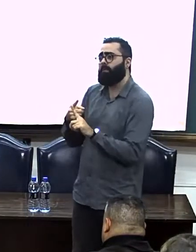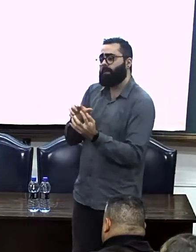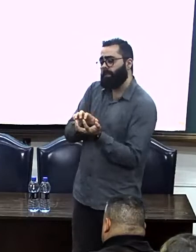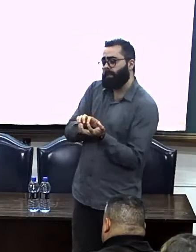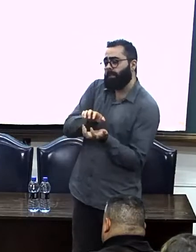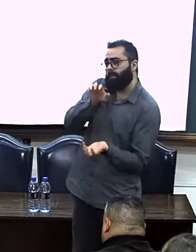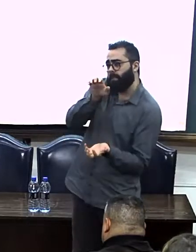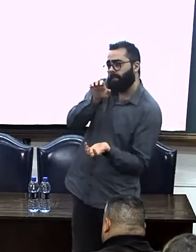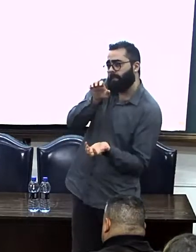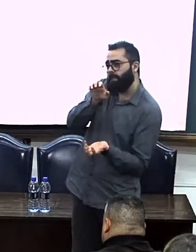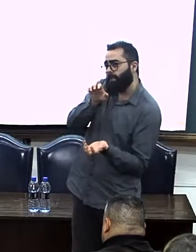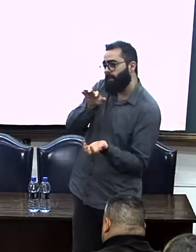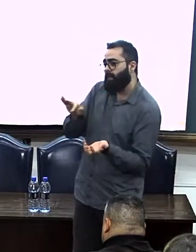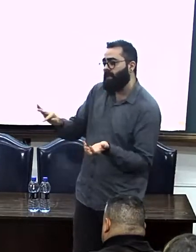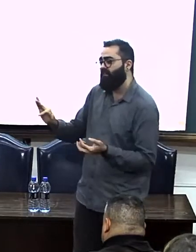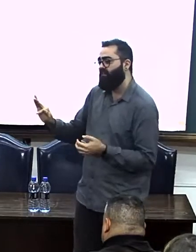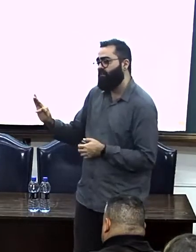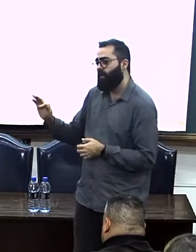first formant.